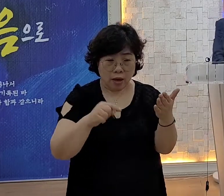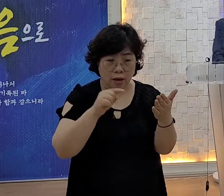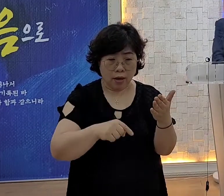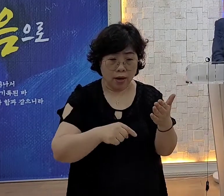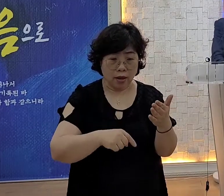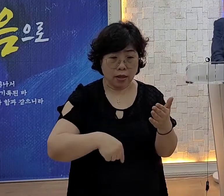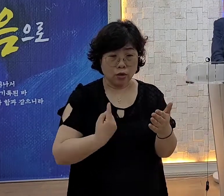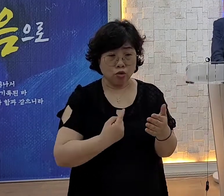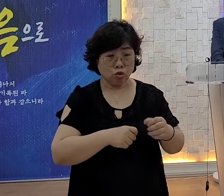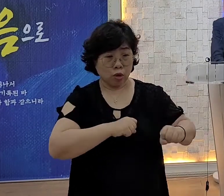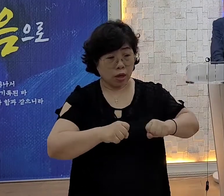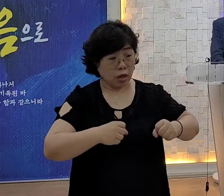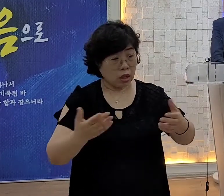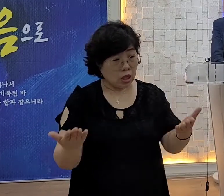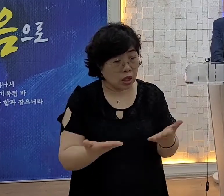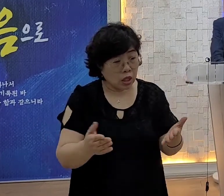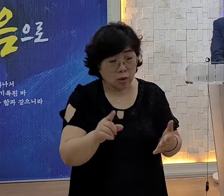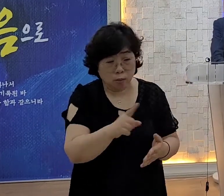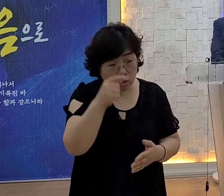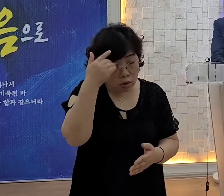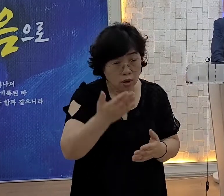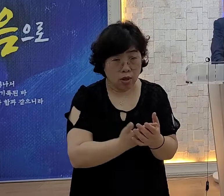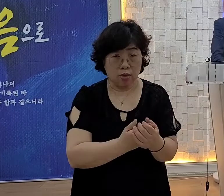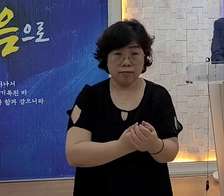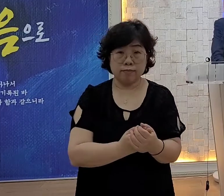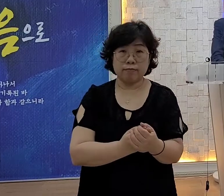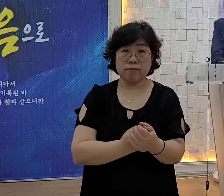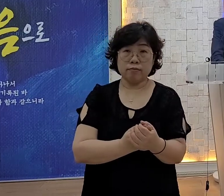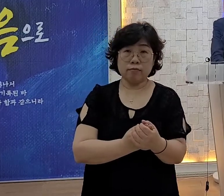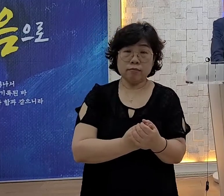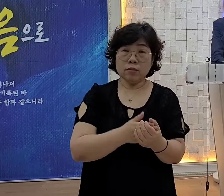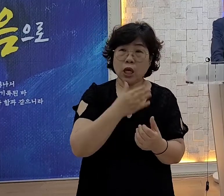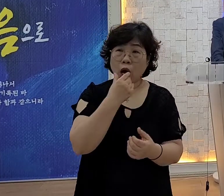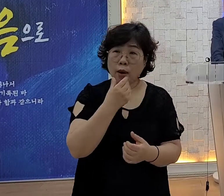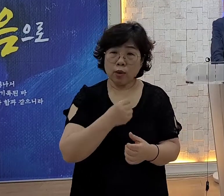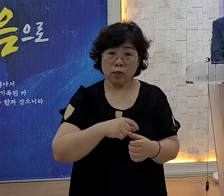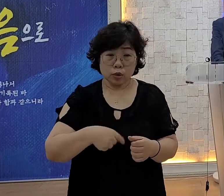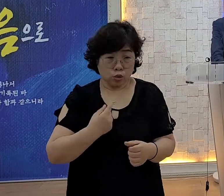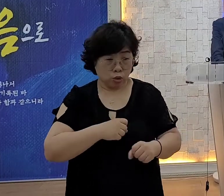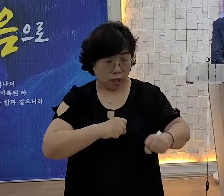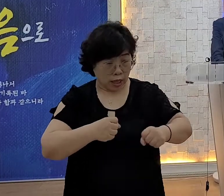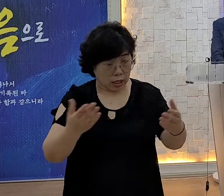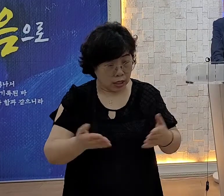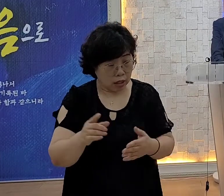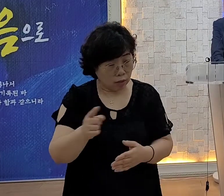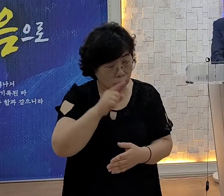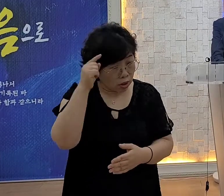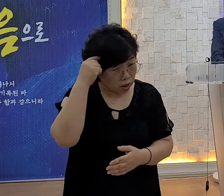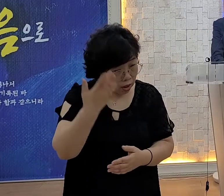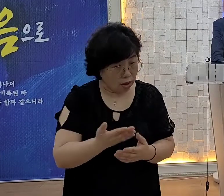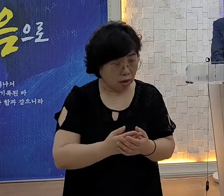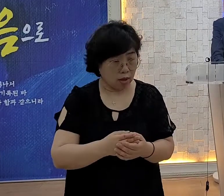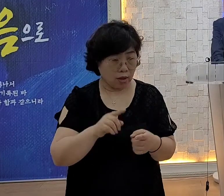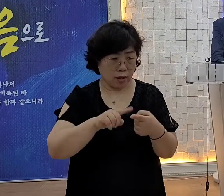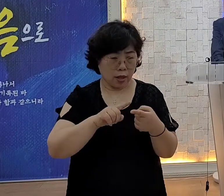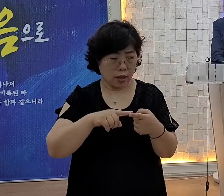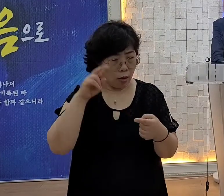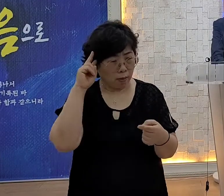도대체 한 일이 뭐냐? 육신으로 한 일이 뭐냐? 그가 행함으로 한 일이 뭐냐? 오늘 바울이 이렇게 묻고